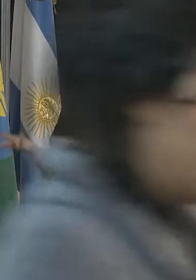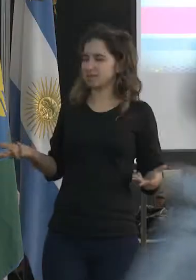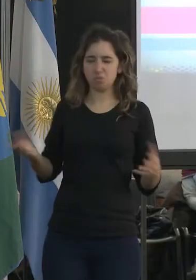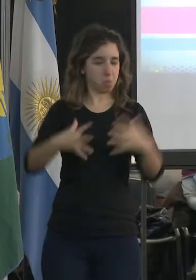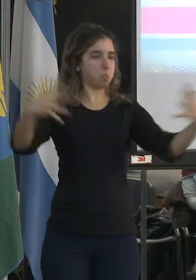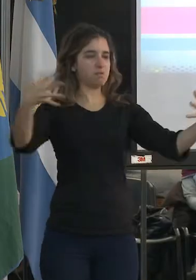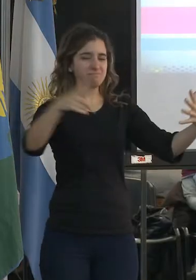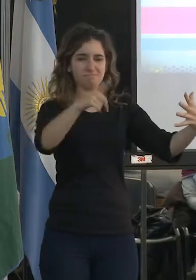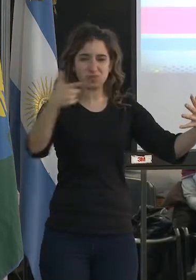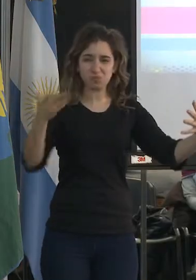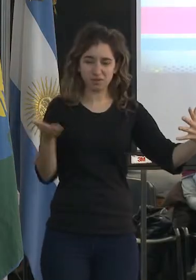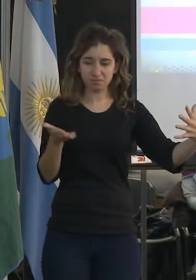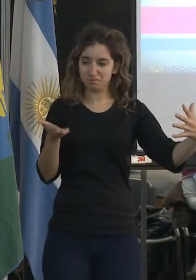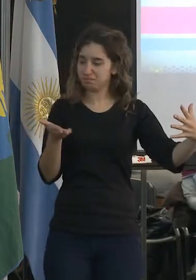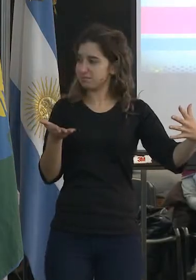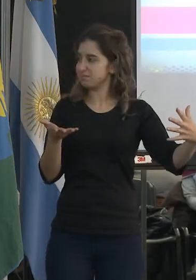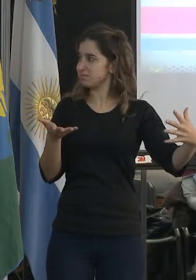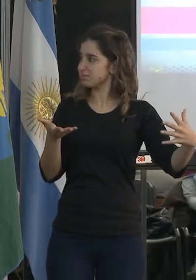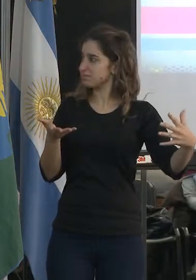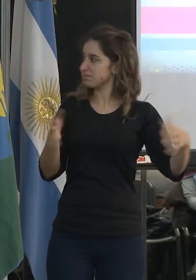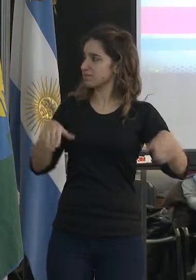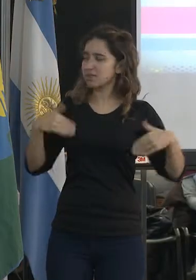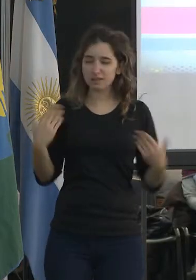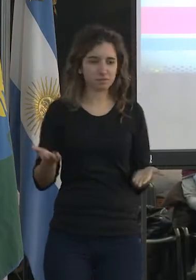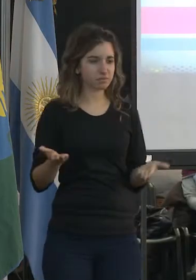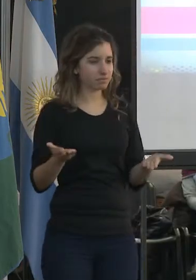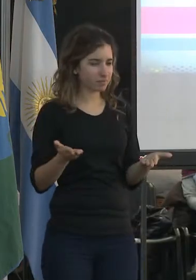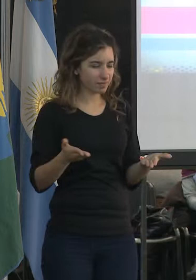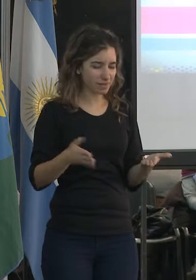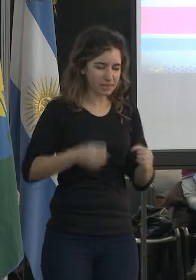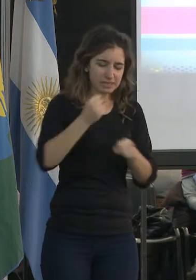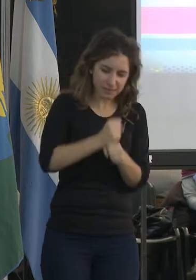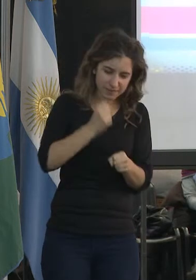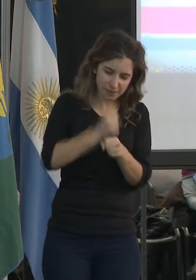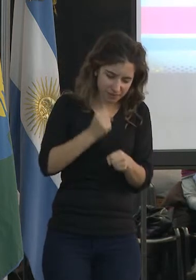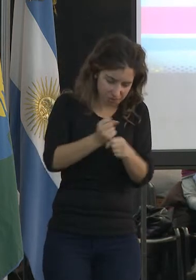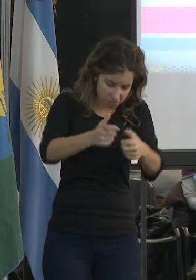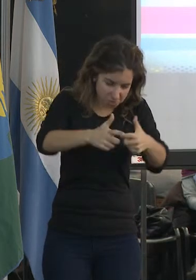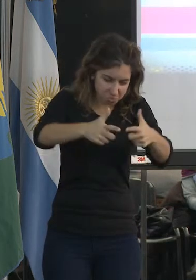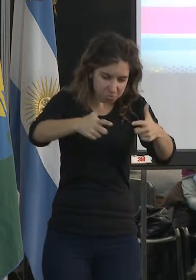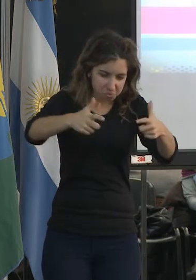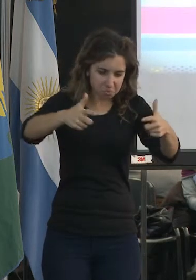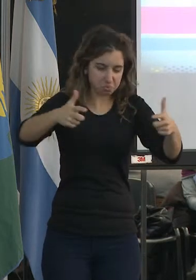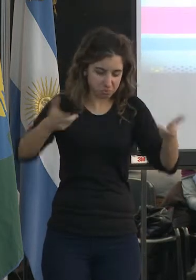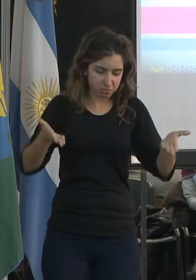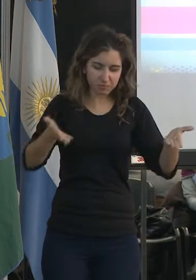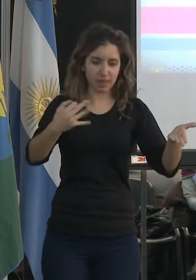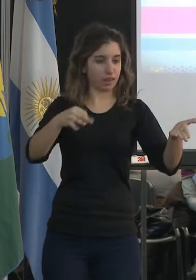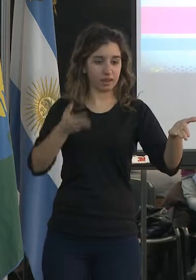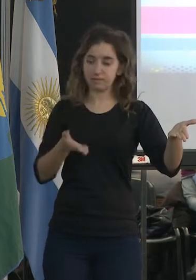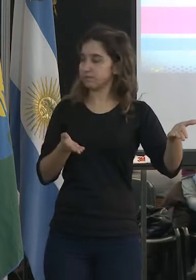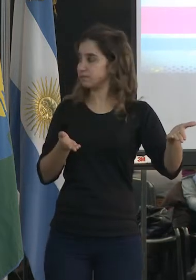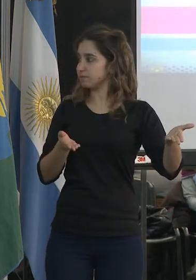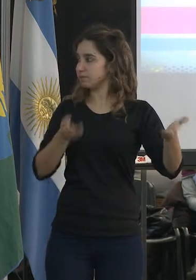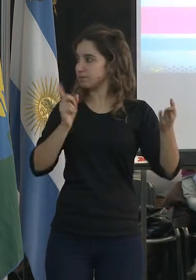tanto en ese sector en la realidad. Tenemos que trabajar y mucho para que ese sector crezca en la Argentina. Y fundamentalmente en las